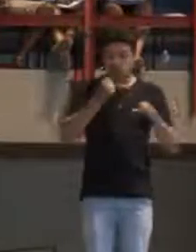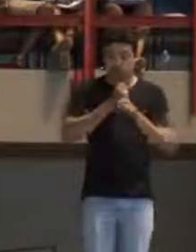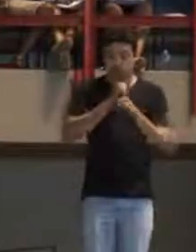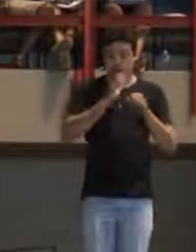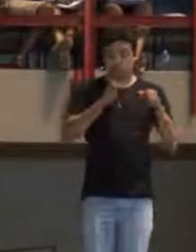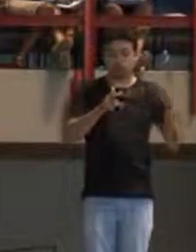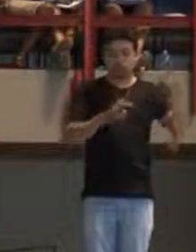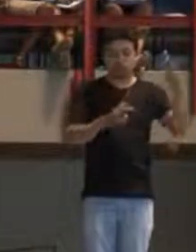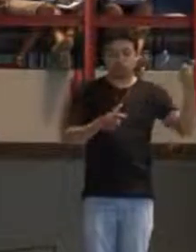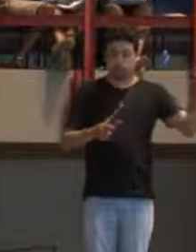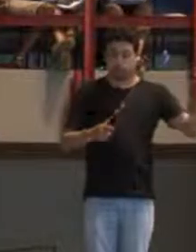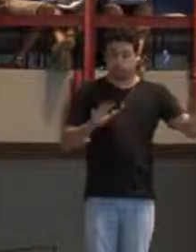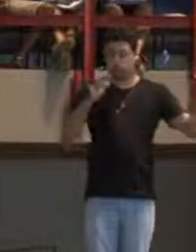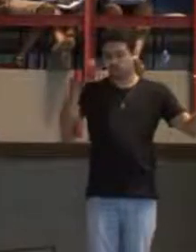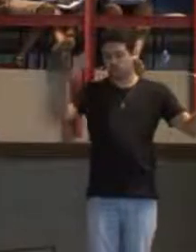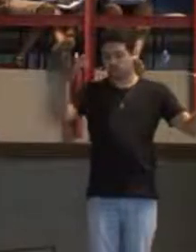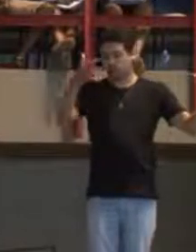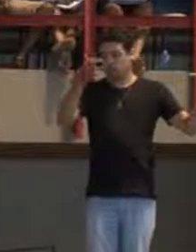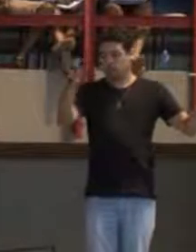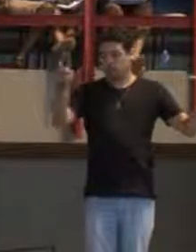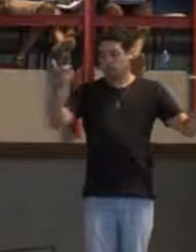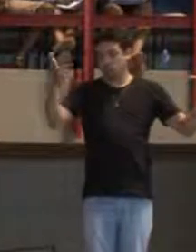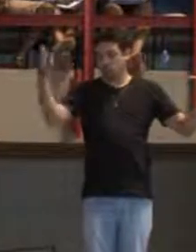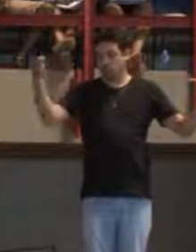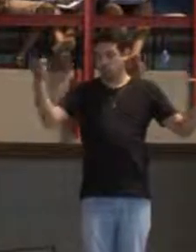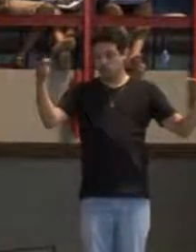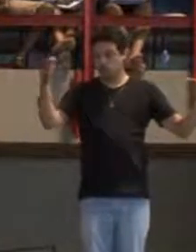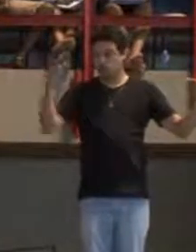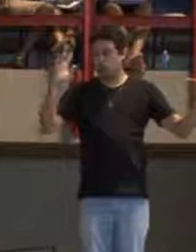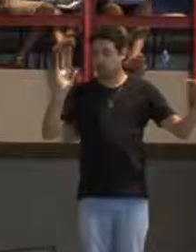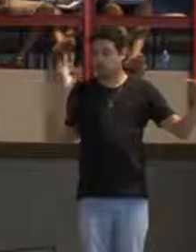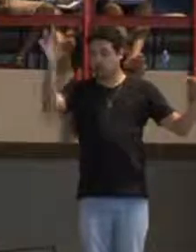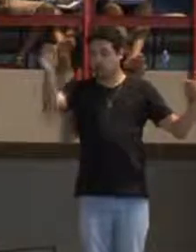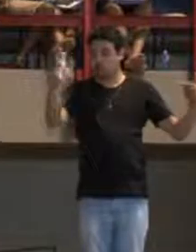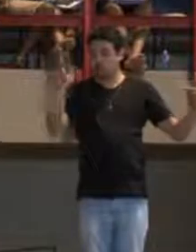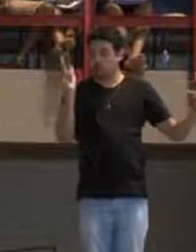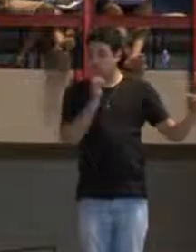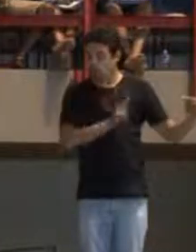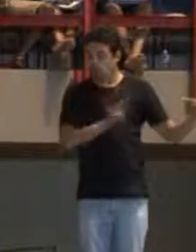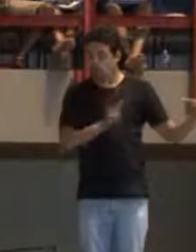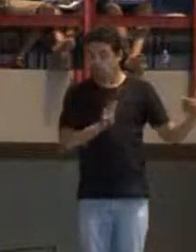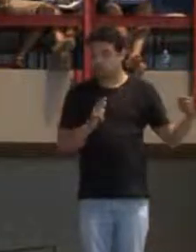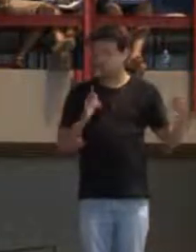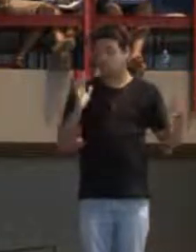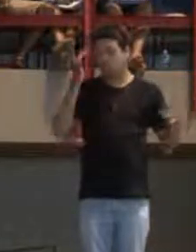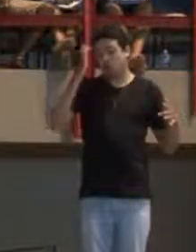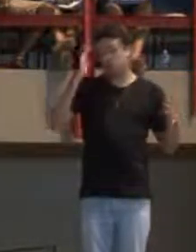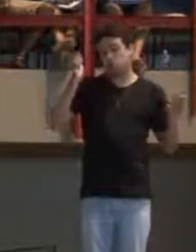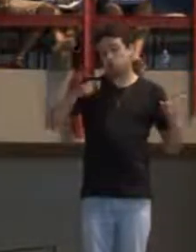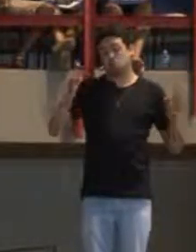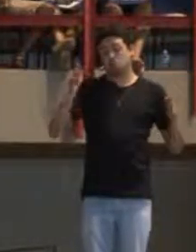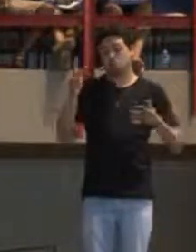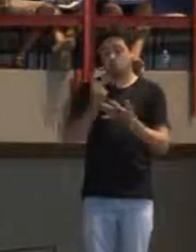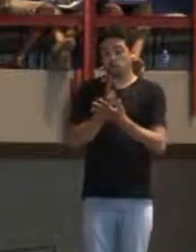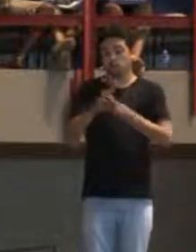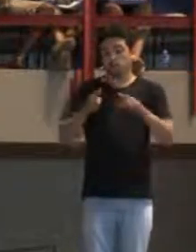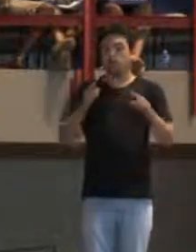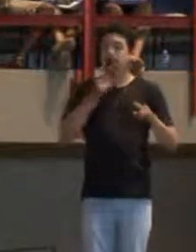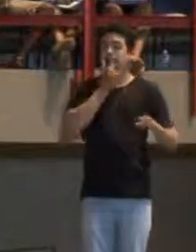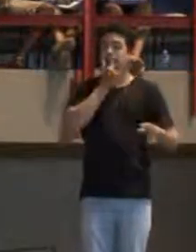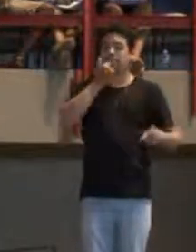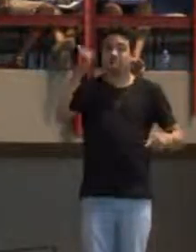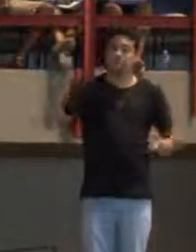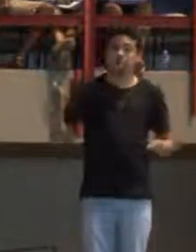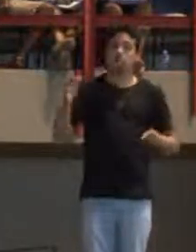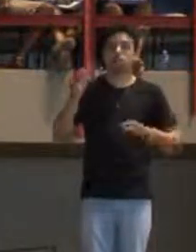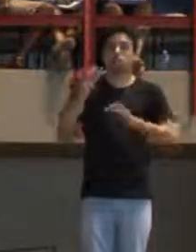de 2002 seria por volta de 2020. Isso vai acontecer? Pode até acontecer, mas vai